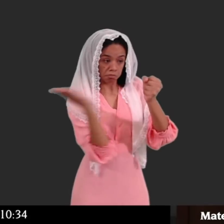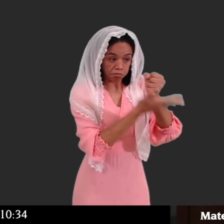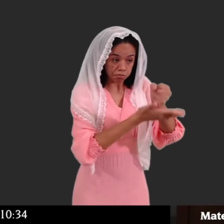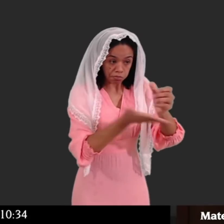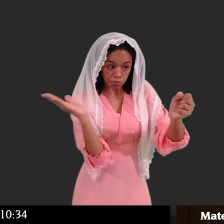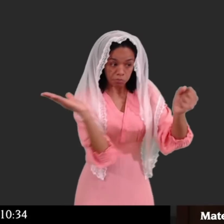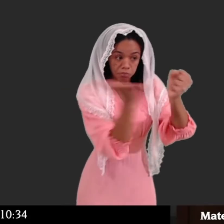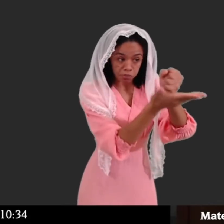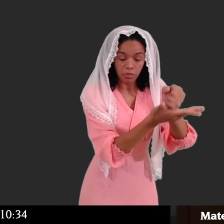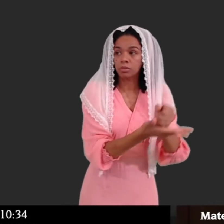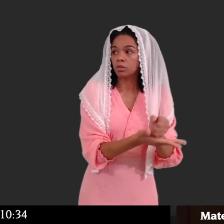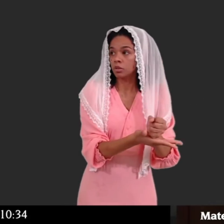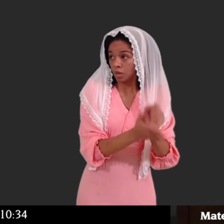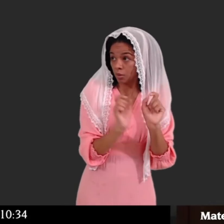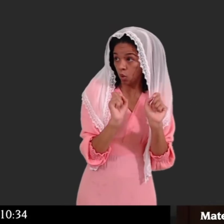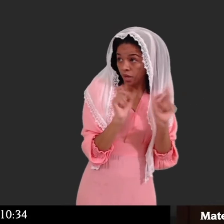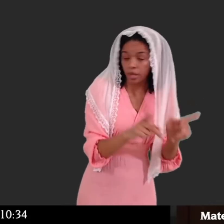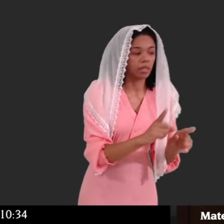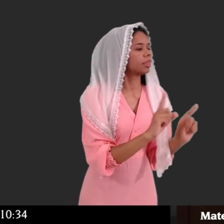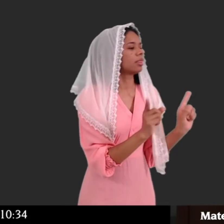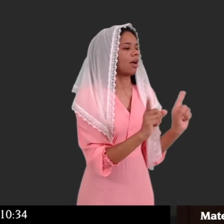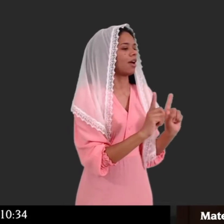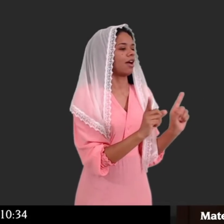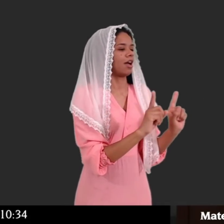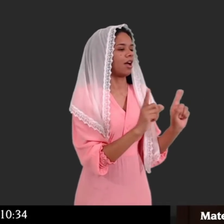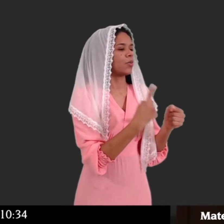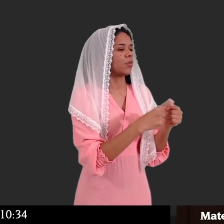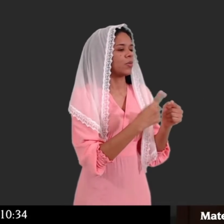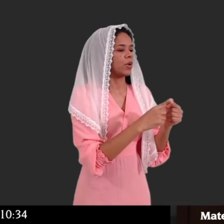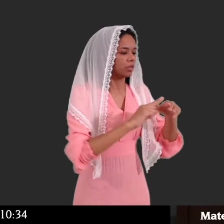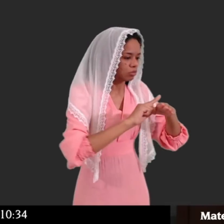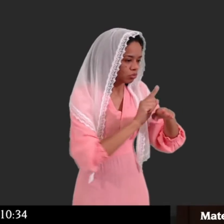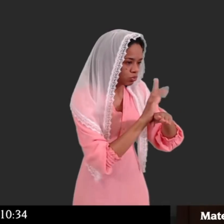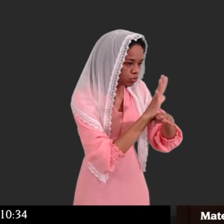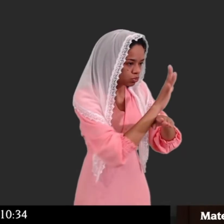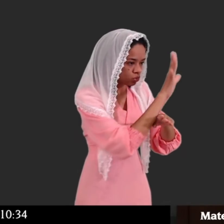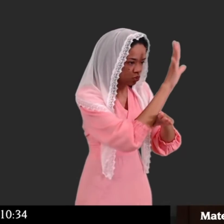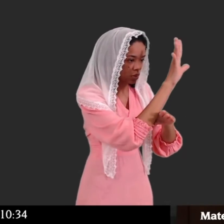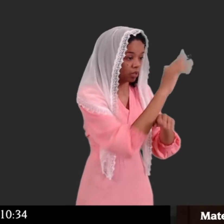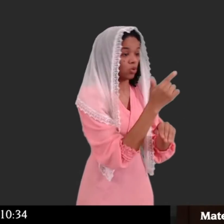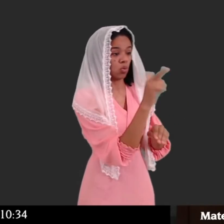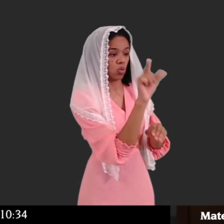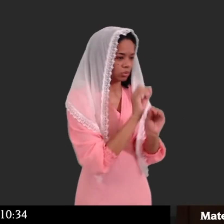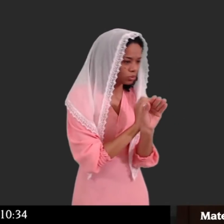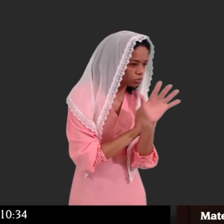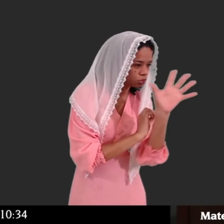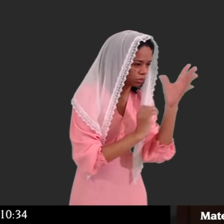ele lhes disse: não, para que ao colher o joio, não arranqueis também o trigo com